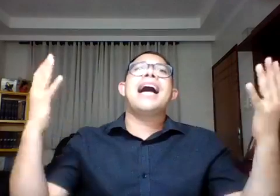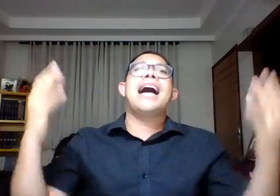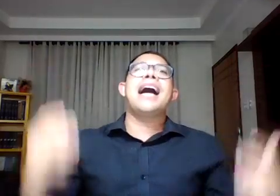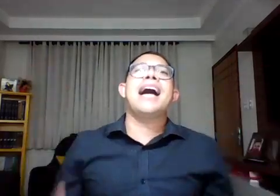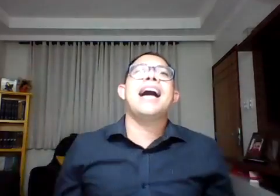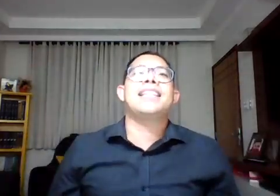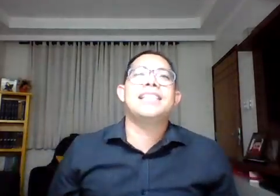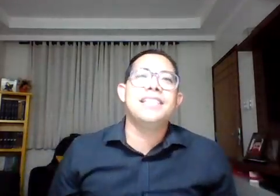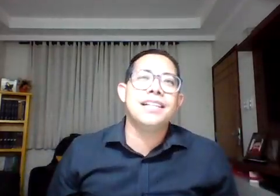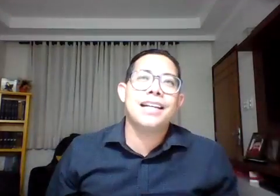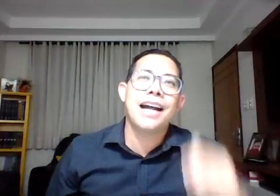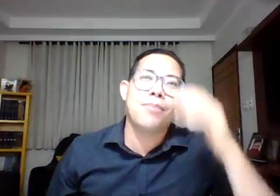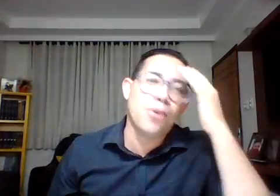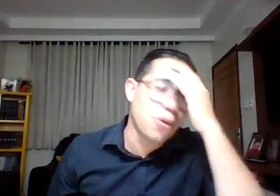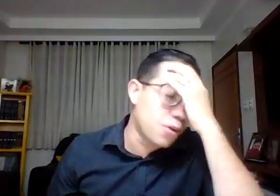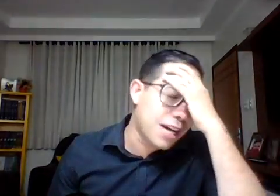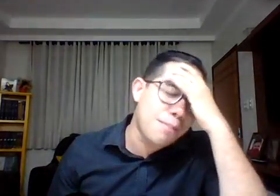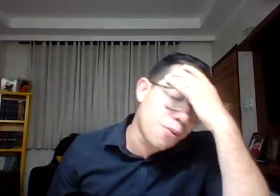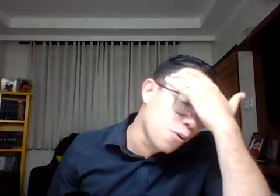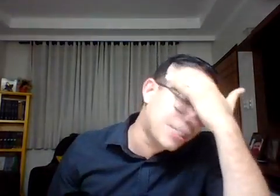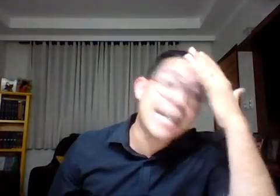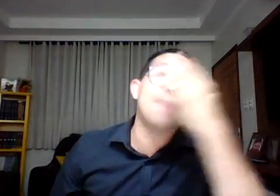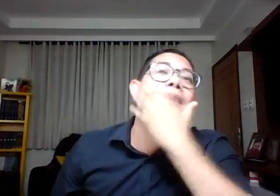Ah, Tatiana, acabou, tá acabando.